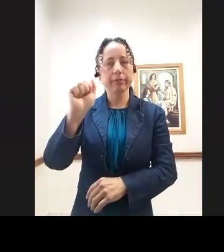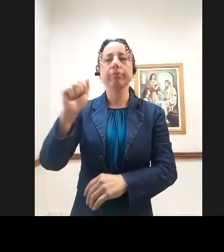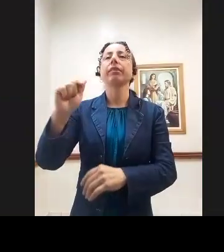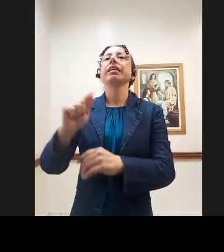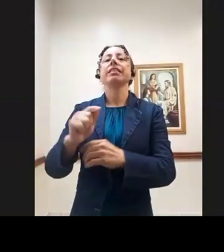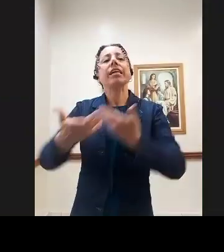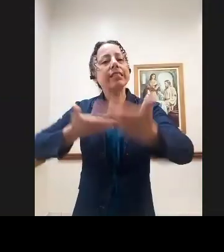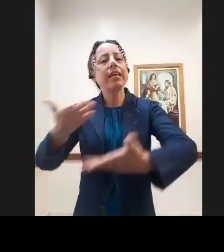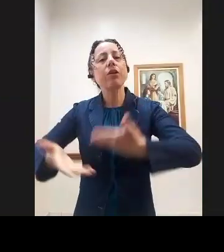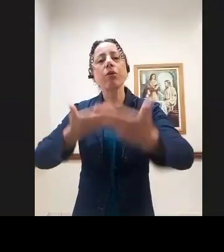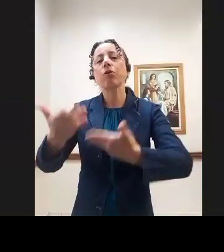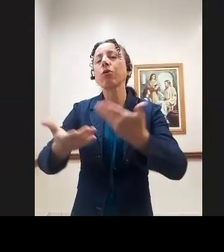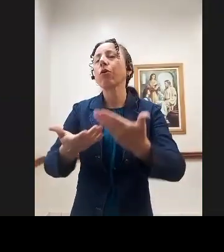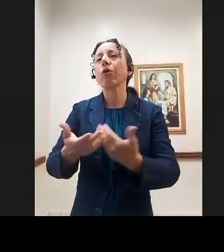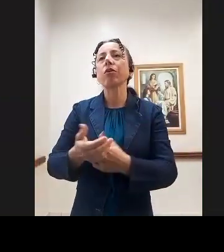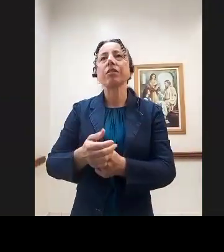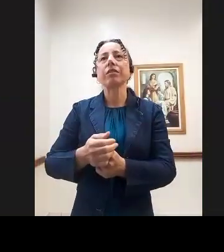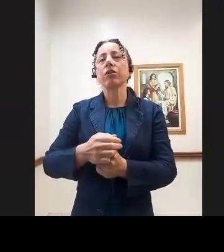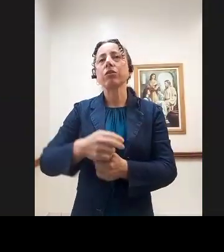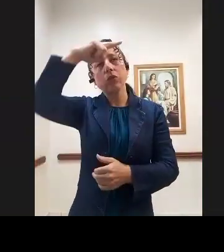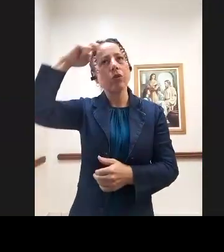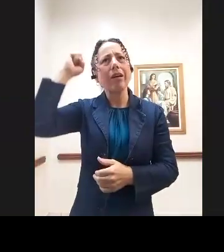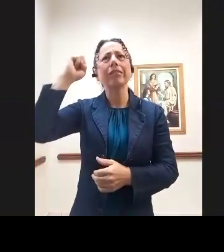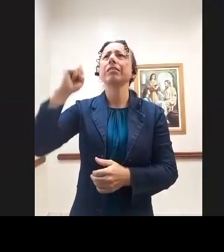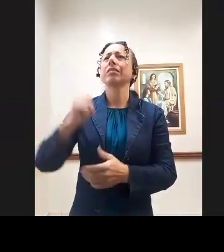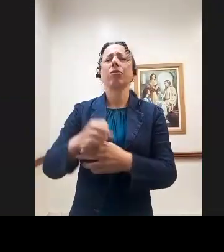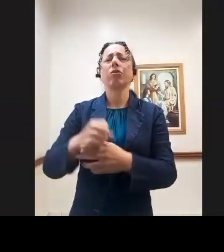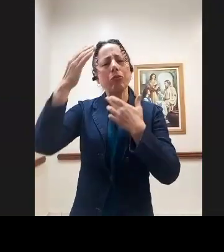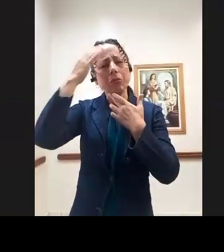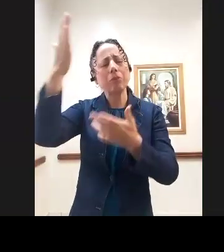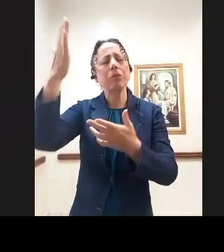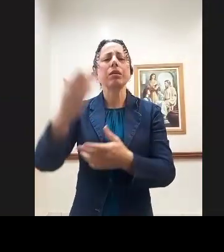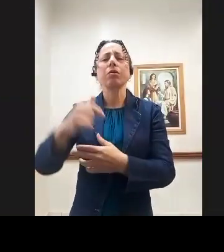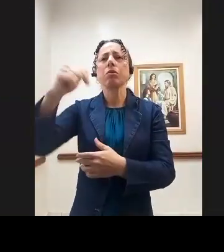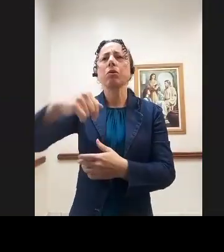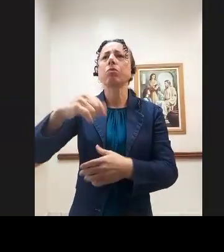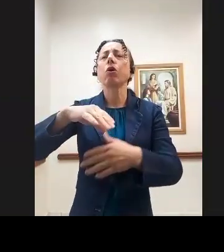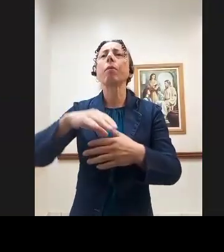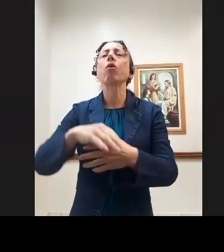sou em especial ao nosso profeta Russo Nelson, que é o nosso líder aqui na terra,